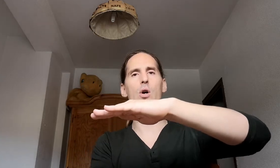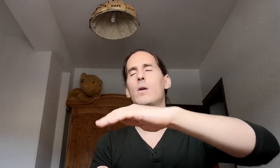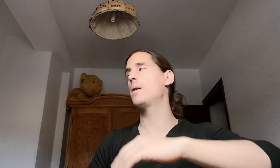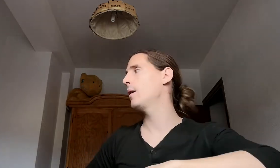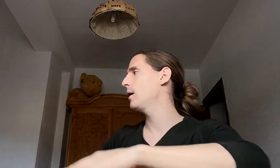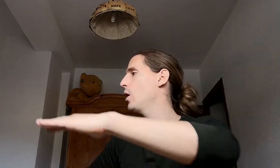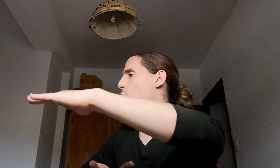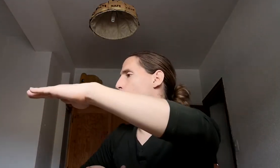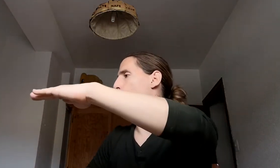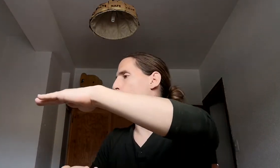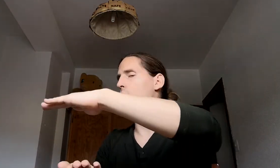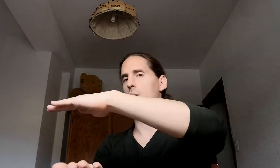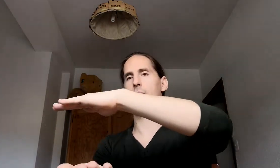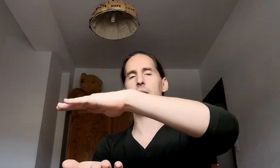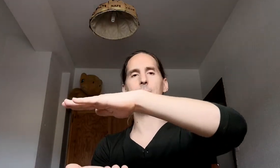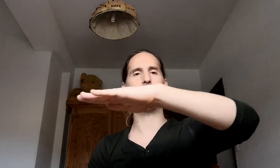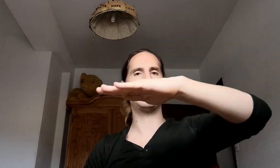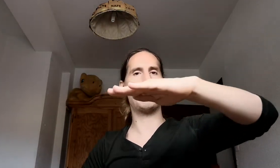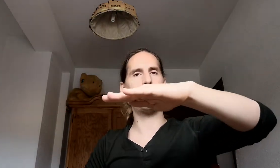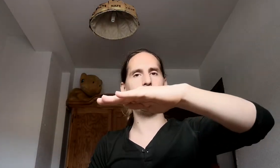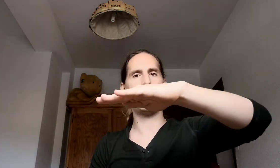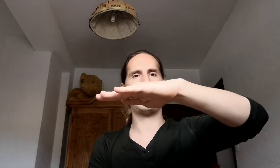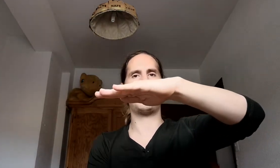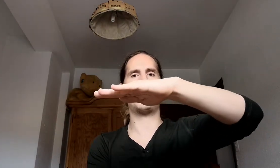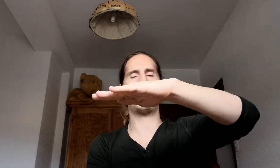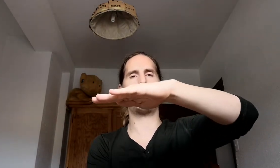Horno. Horno de que metes la bandeja. Horno.